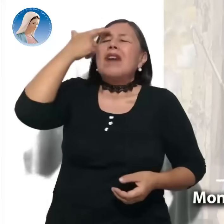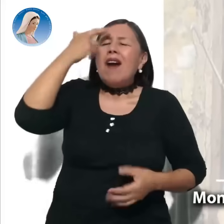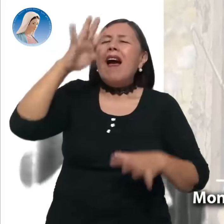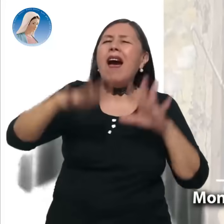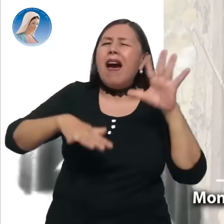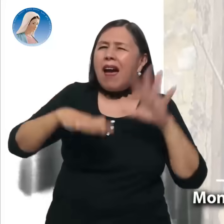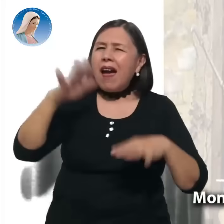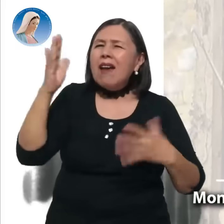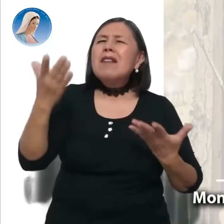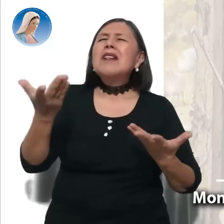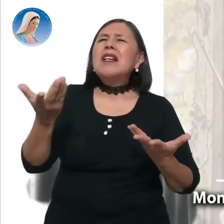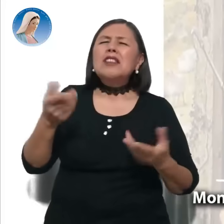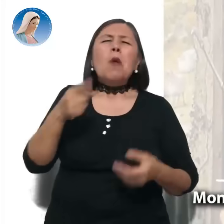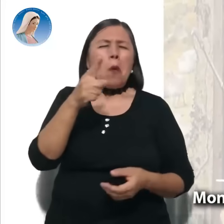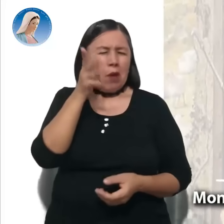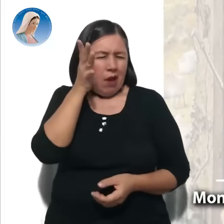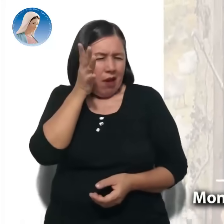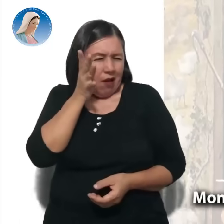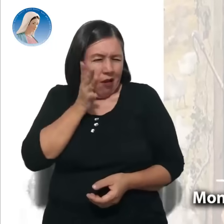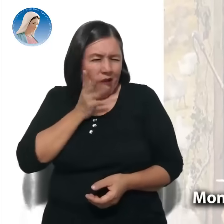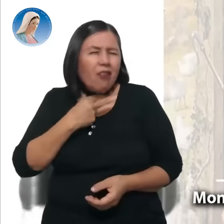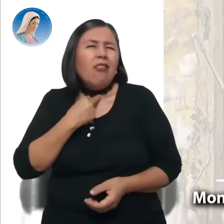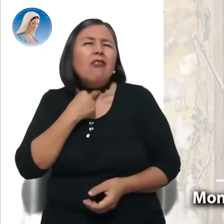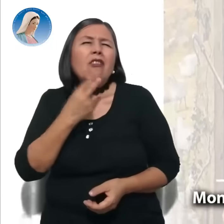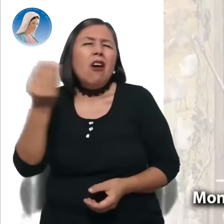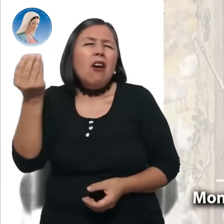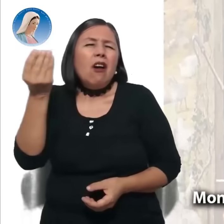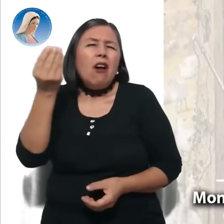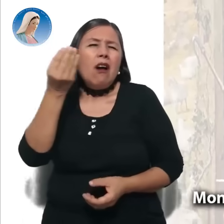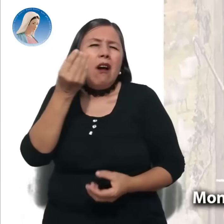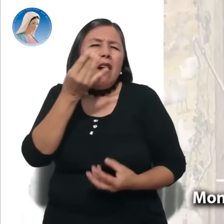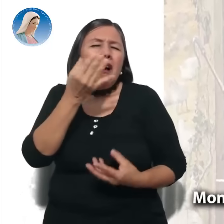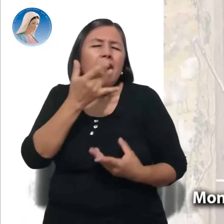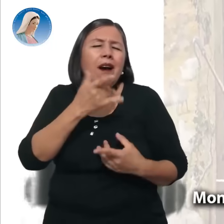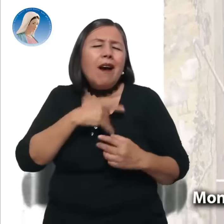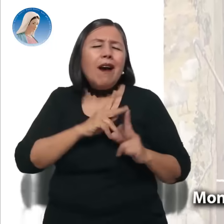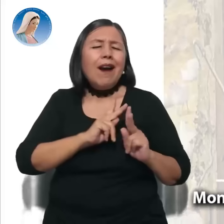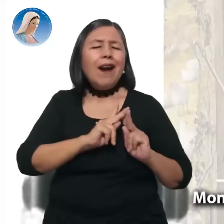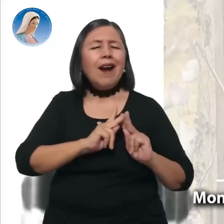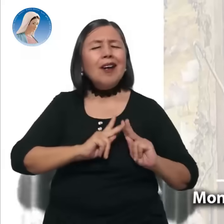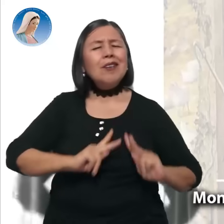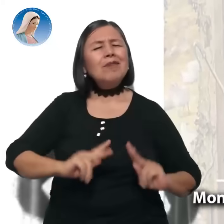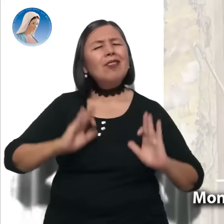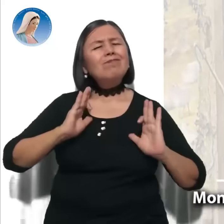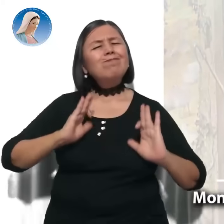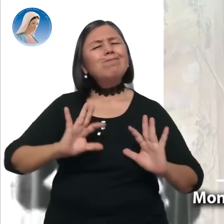en que, con tan solo escuchar una voz, me lleno de paz y